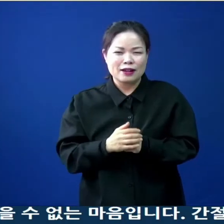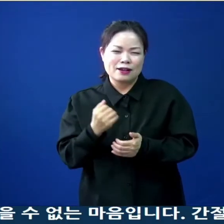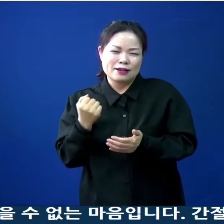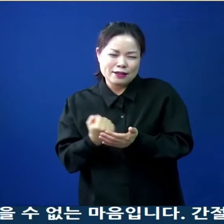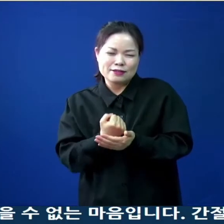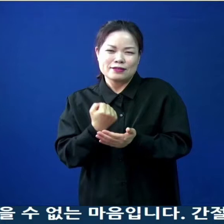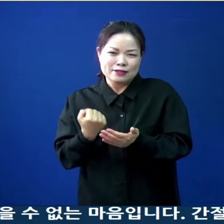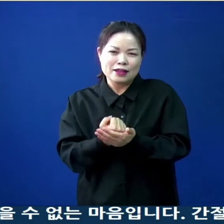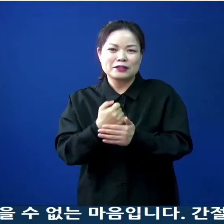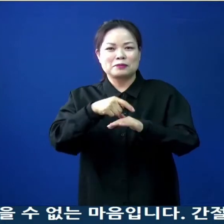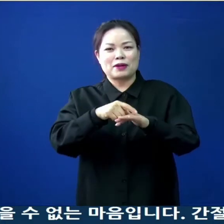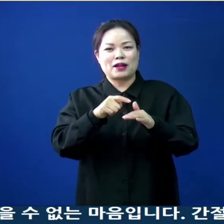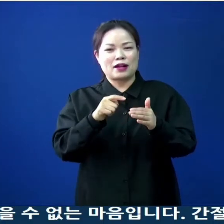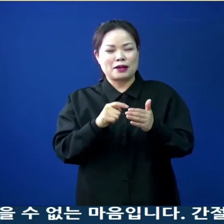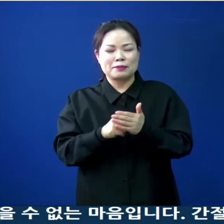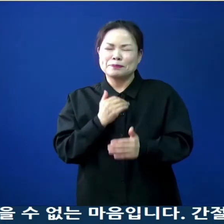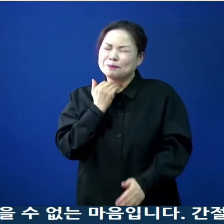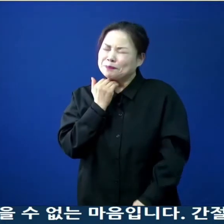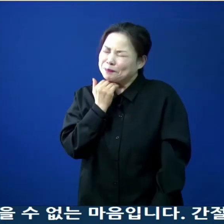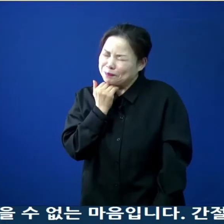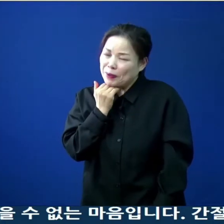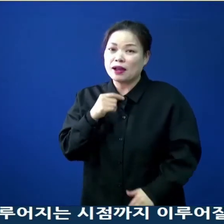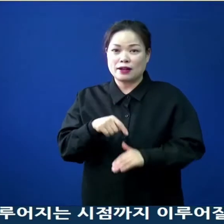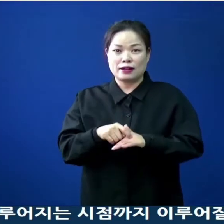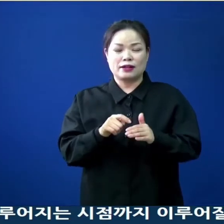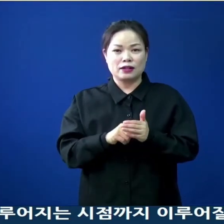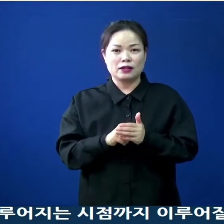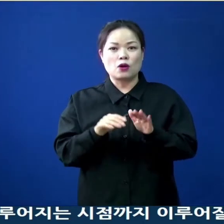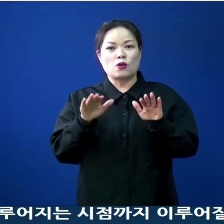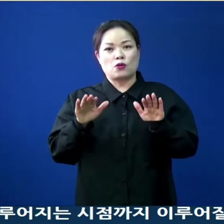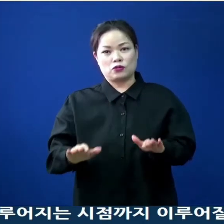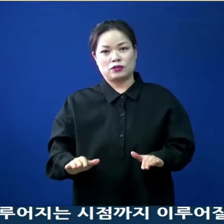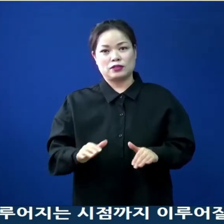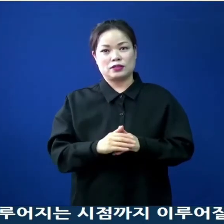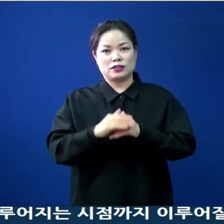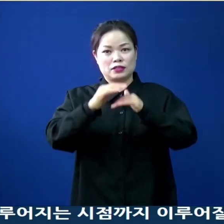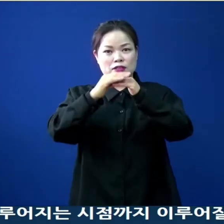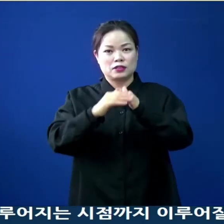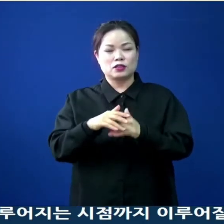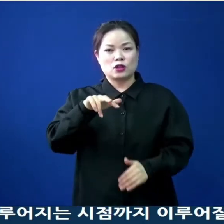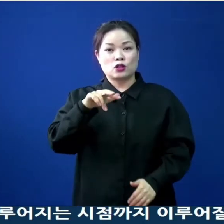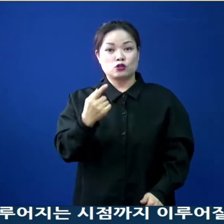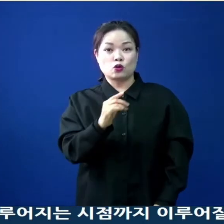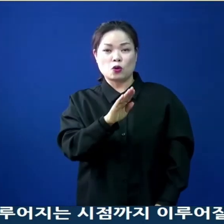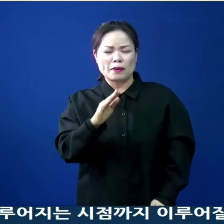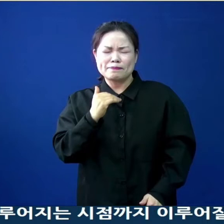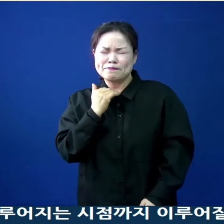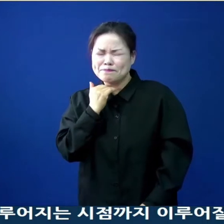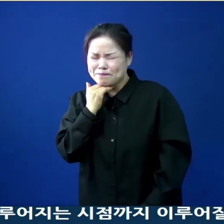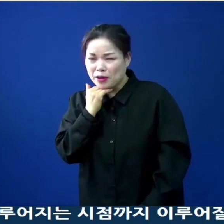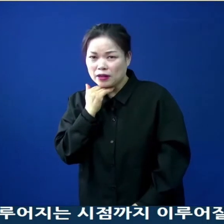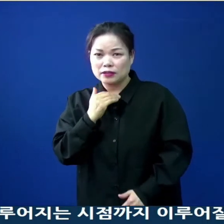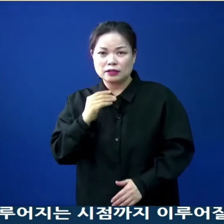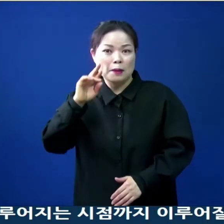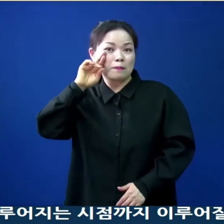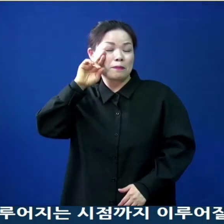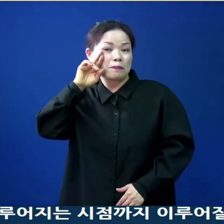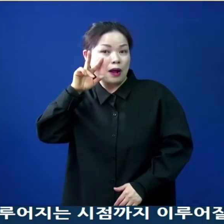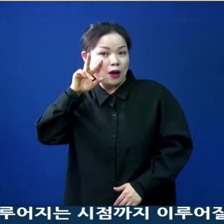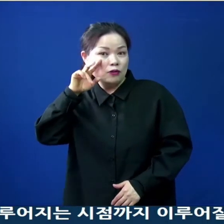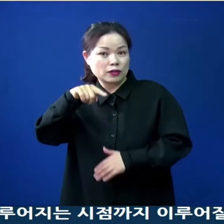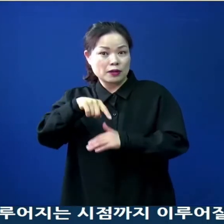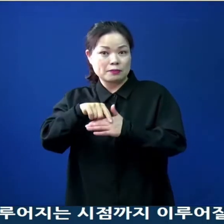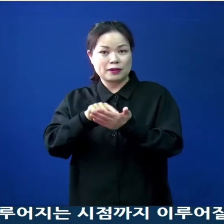애타하는 마음을 조바심이라고 하는데요, 오늘 본문에는 조바심을 나타내는 이 바울의 모습이